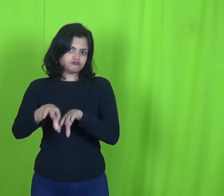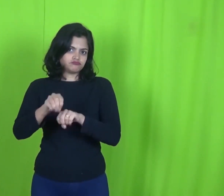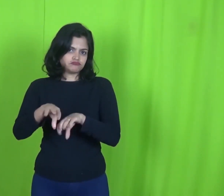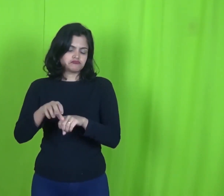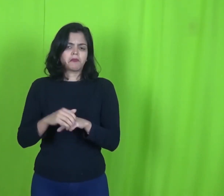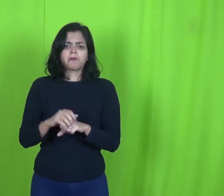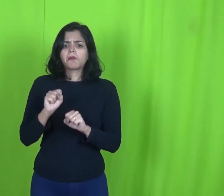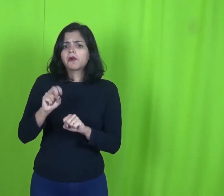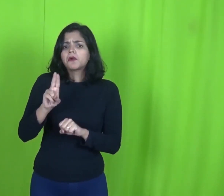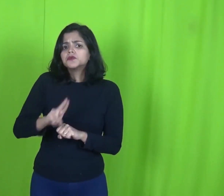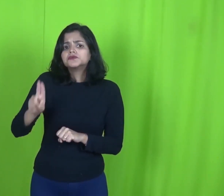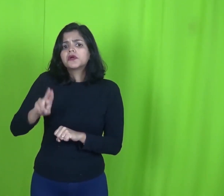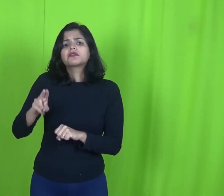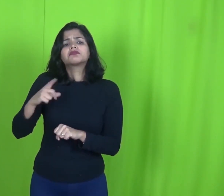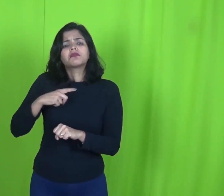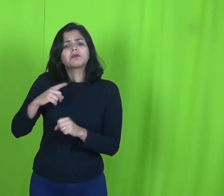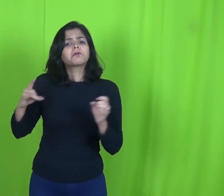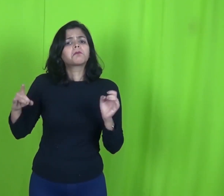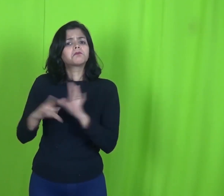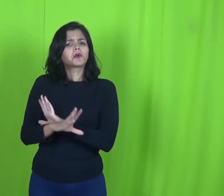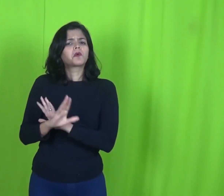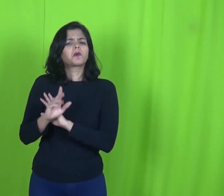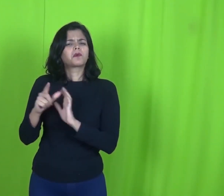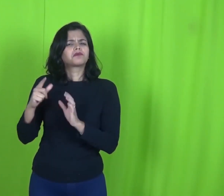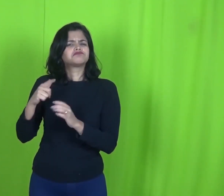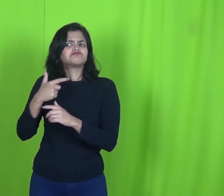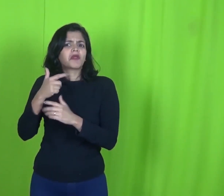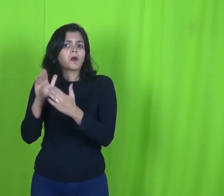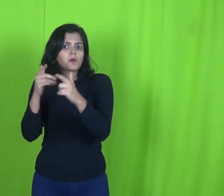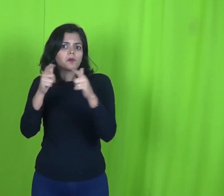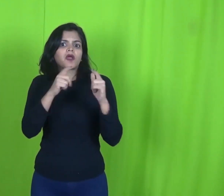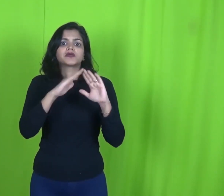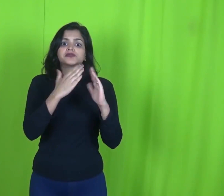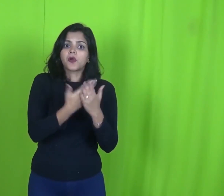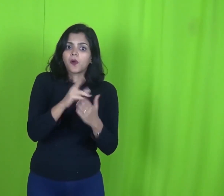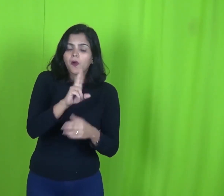a importância da utilização de materiais para o ensino. Então, na